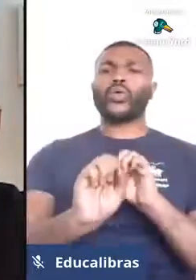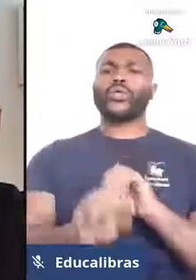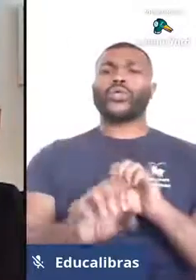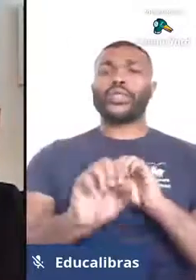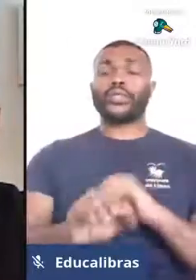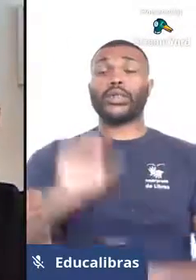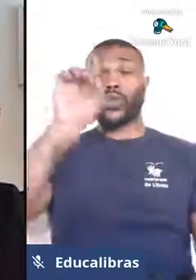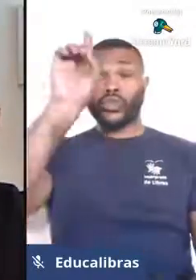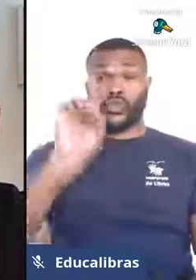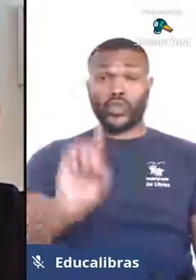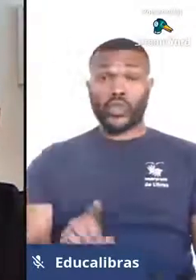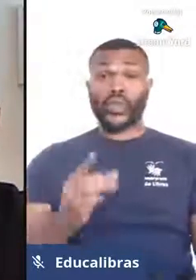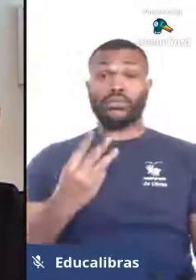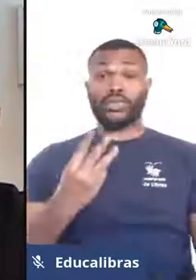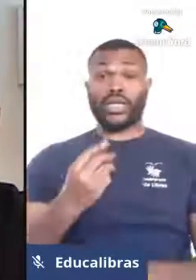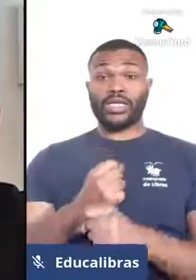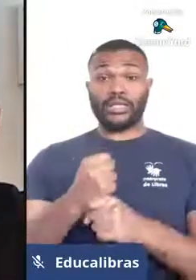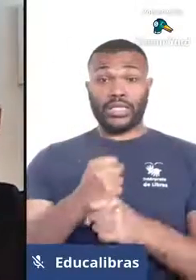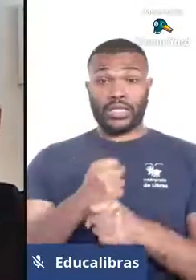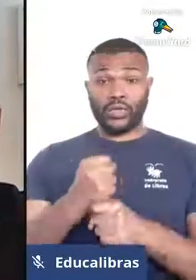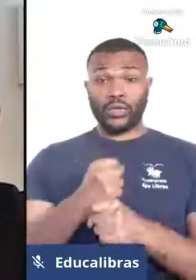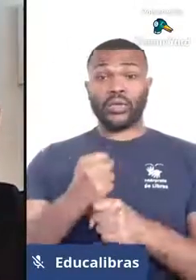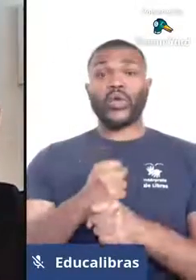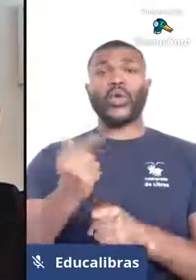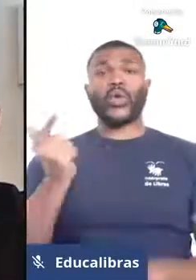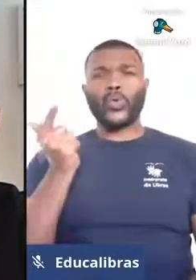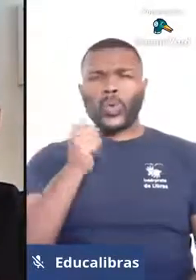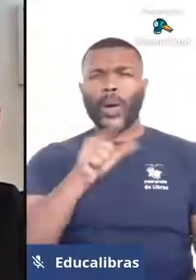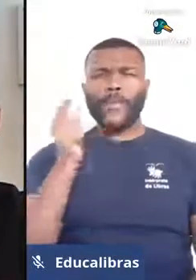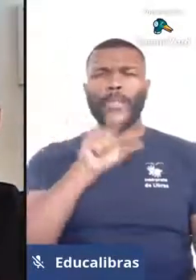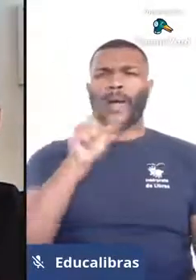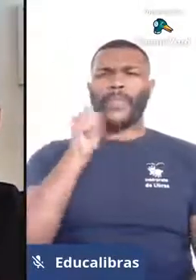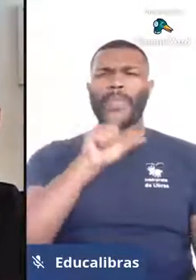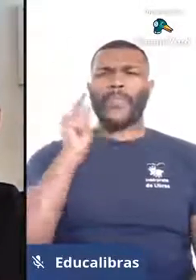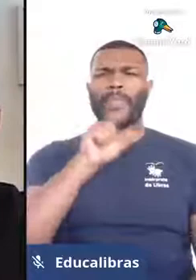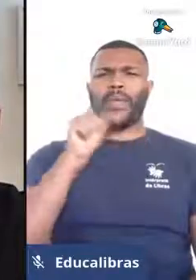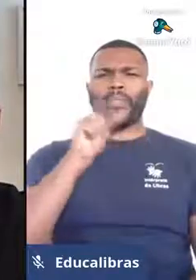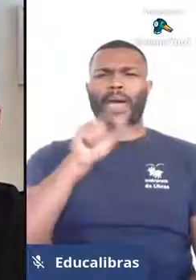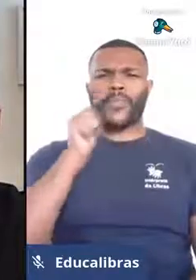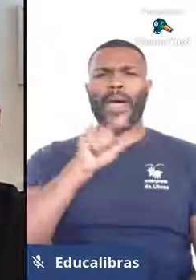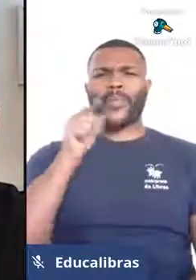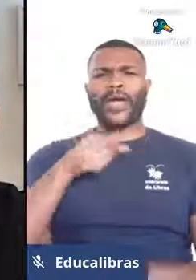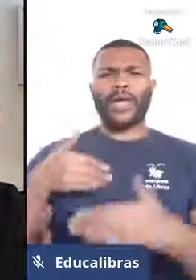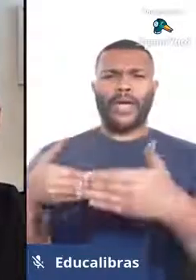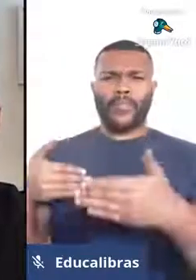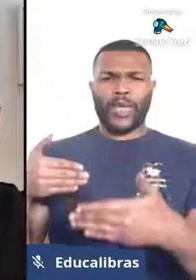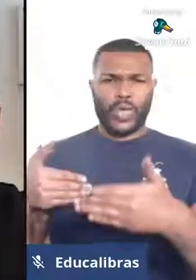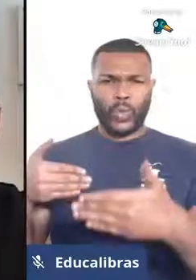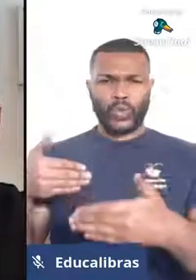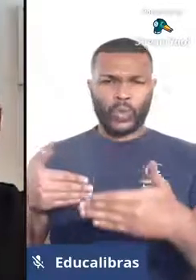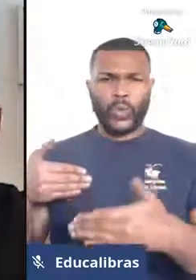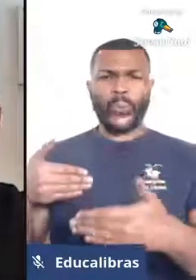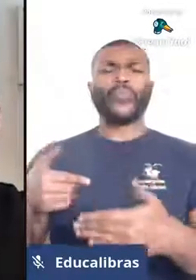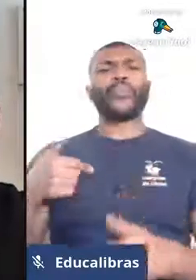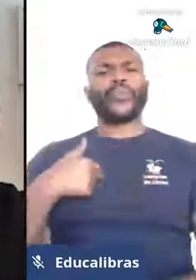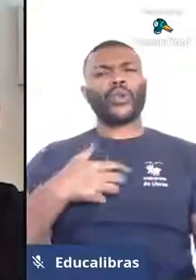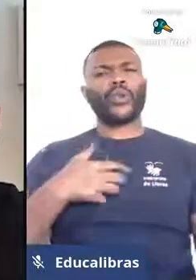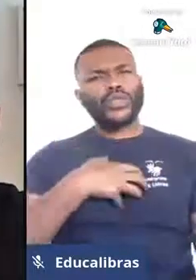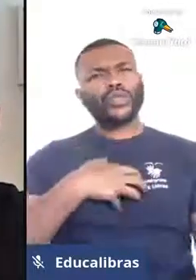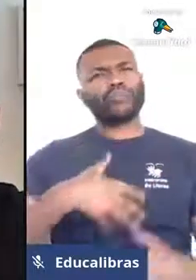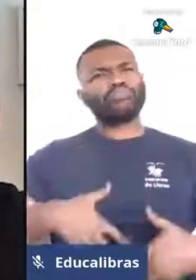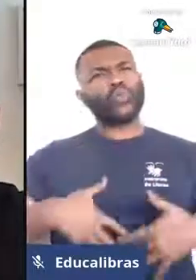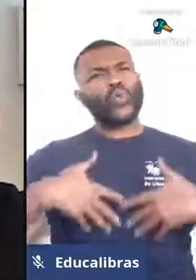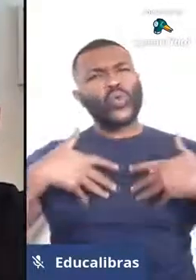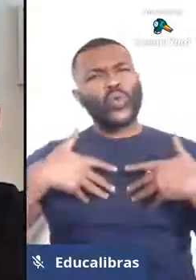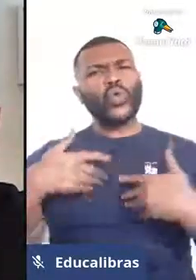3 anos, a gente teve várias conquistas nesse período, sou muito orgulhoso, então, também daquela